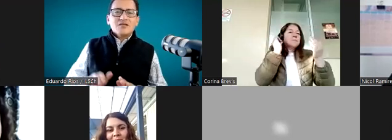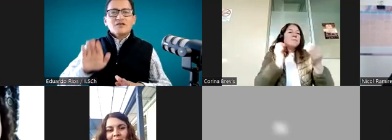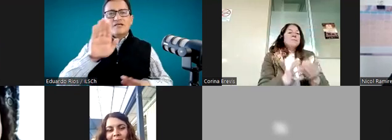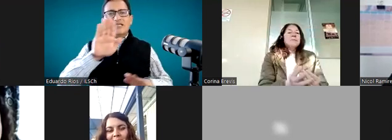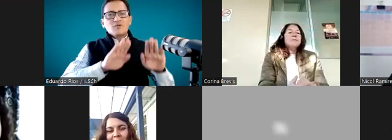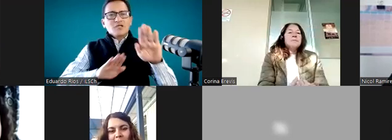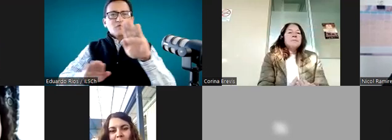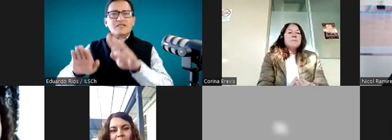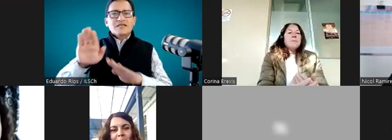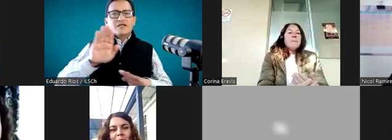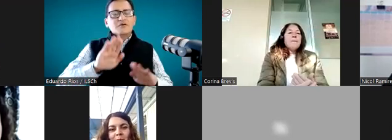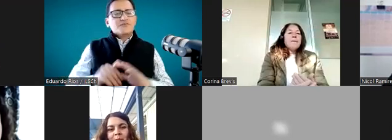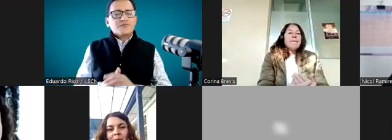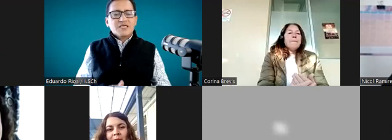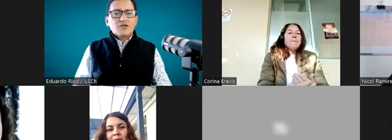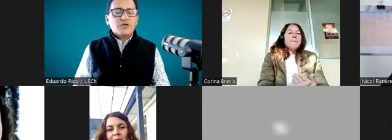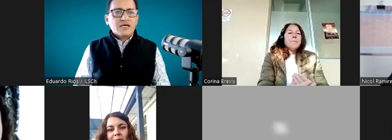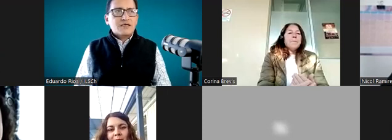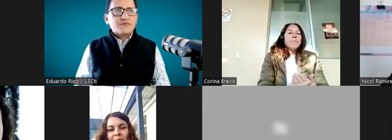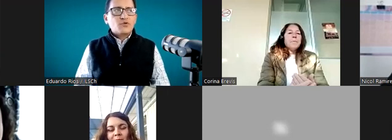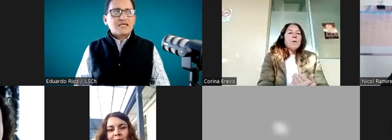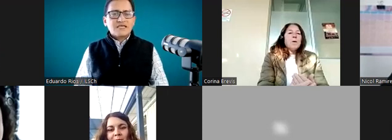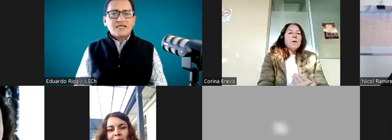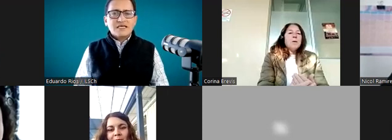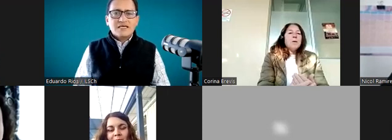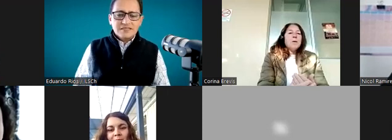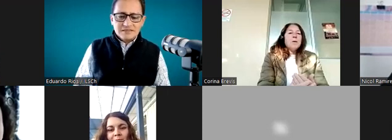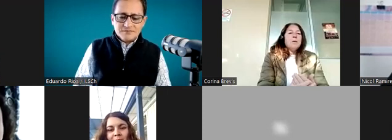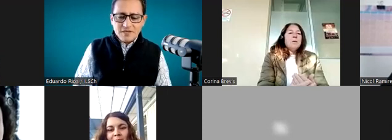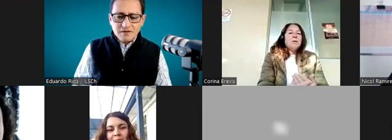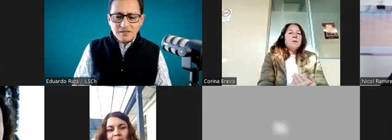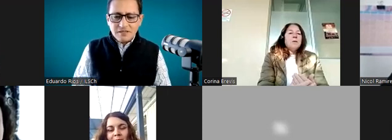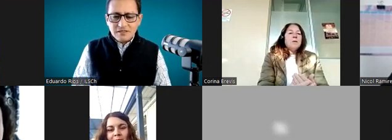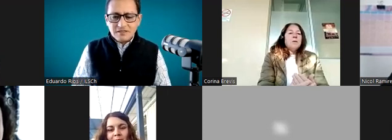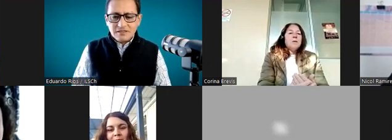Y este movimiento alternado viene de una seña que es